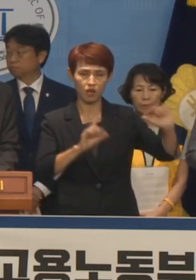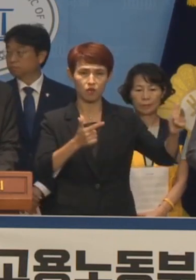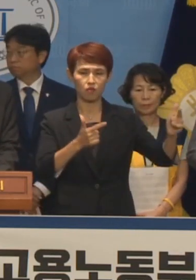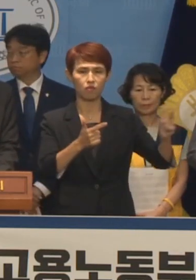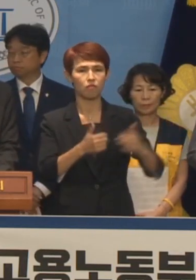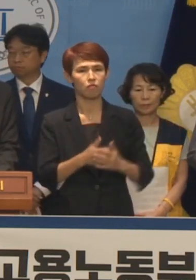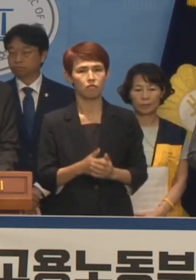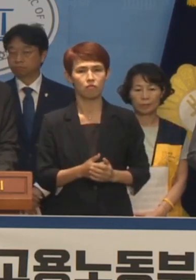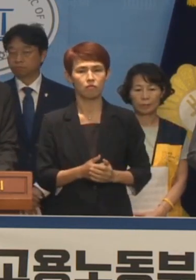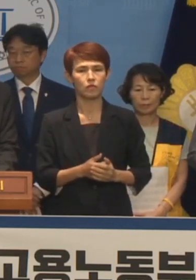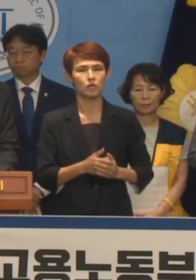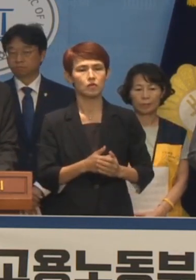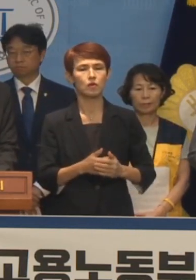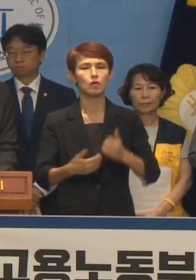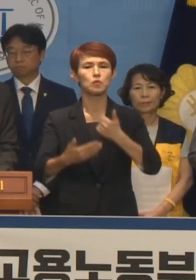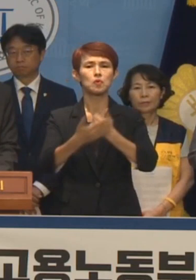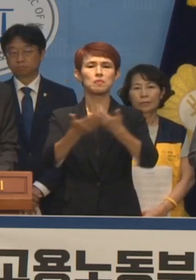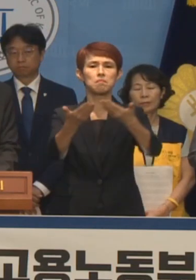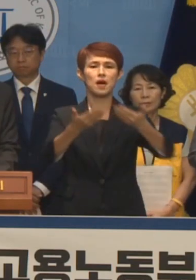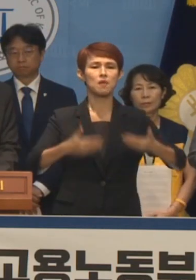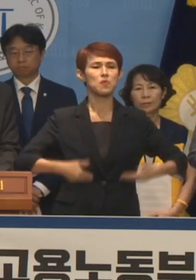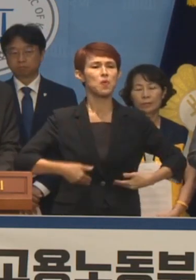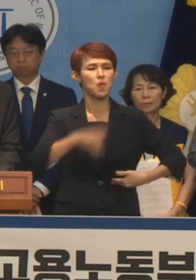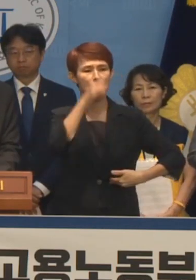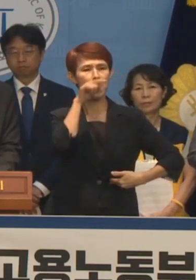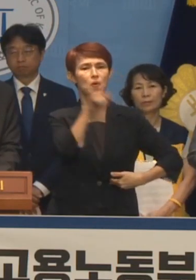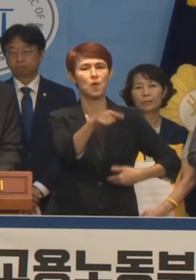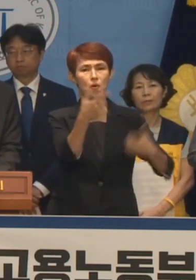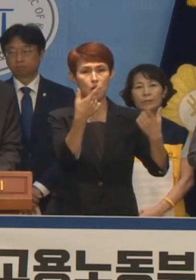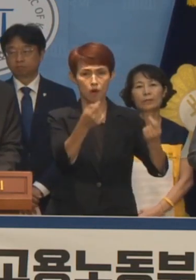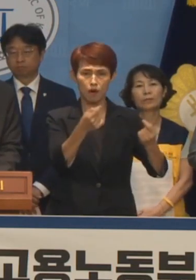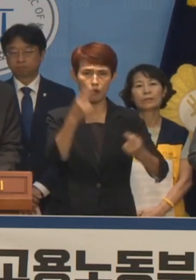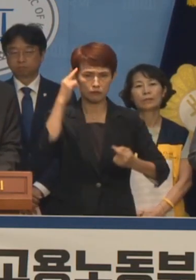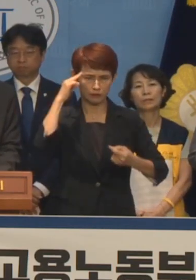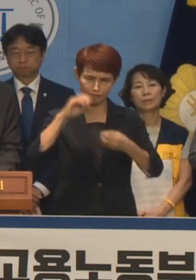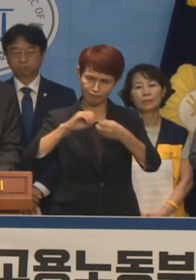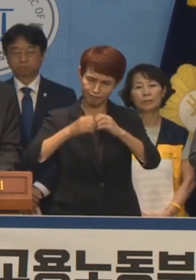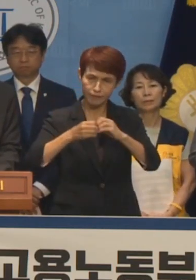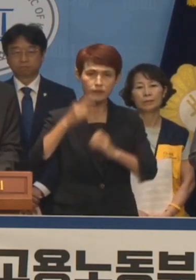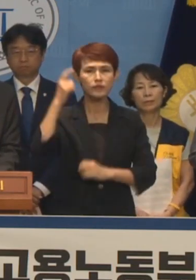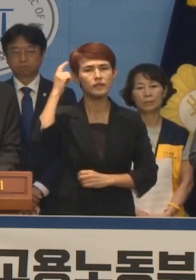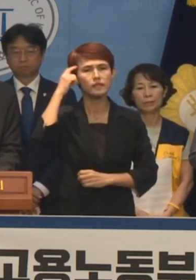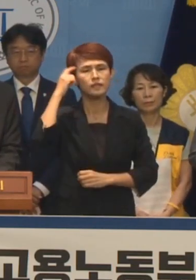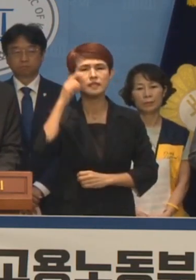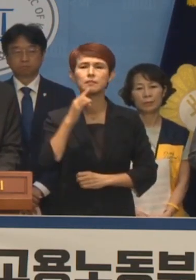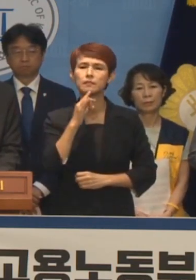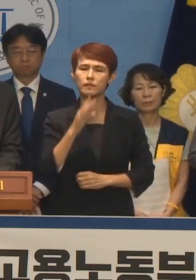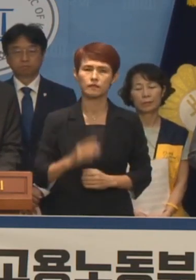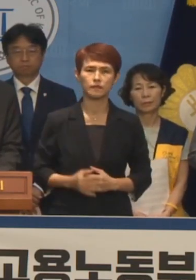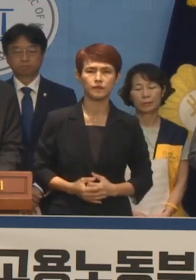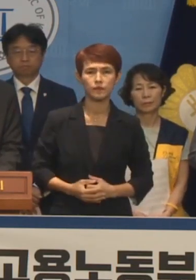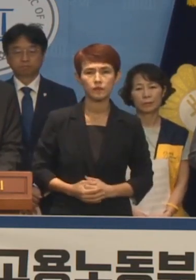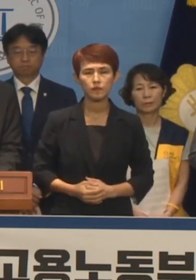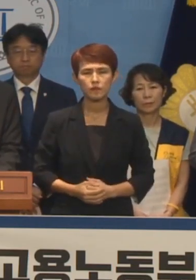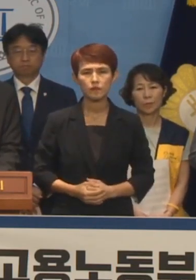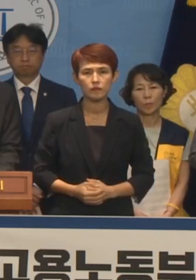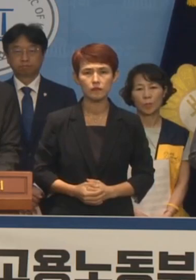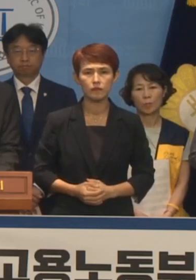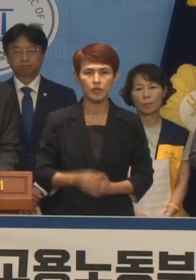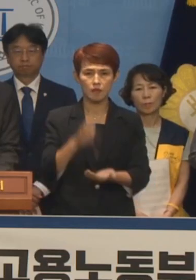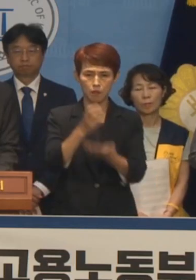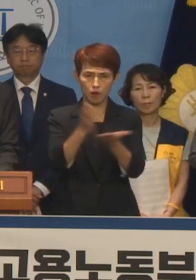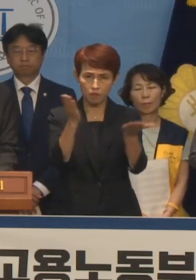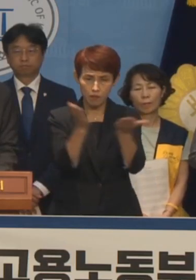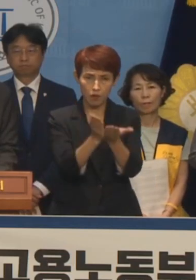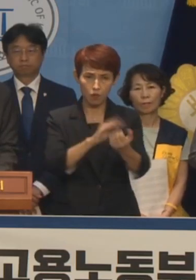대상, 도움을 받을 대상으로 분류하는 왜곡된 노동인식만 있을 뿐입니다. 합법적